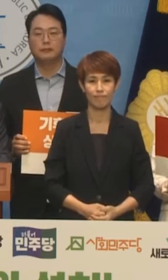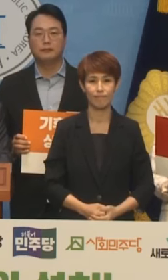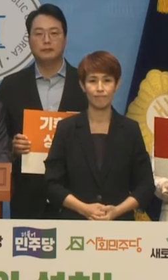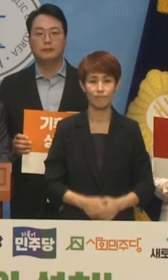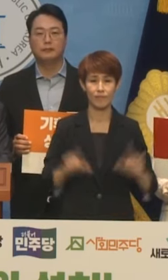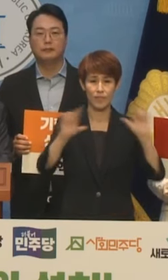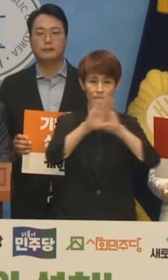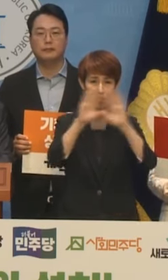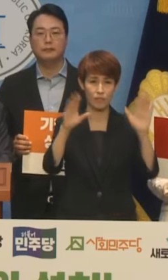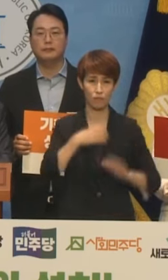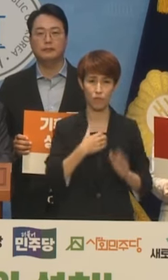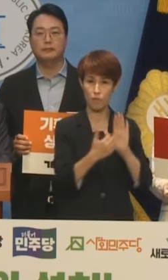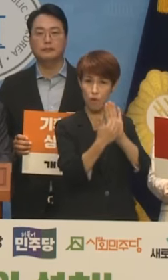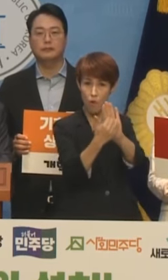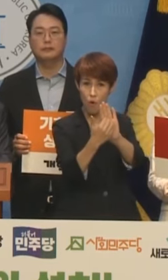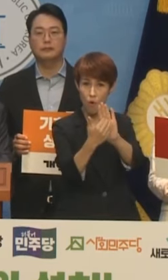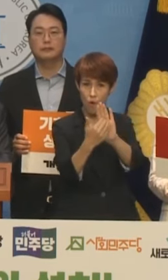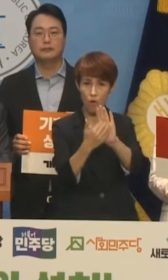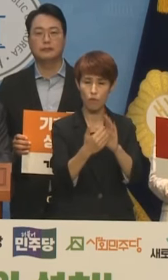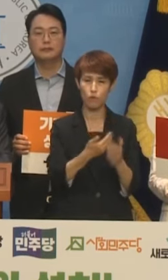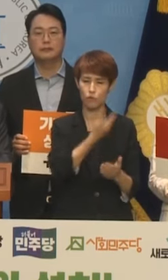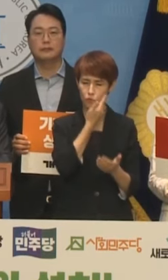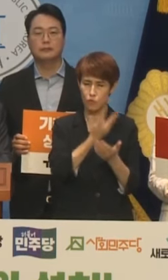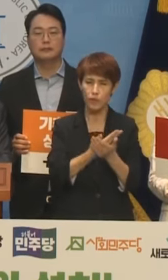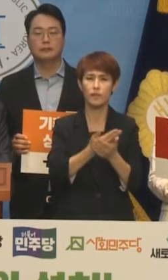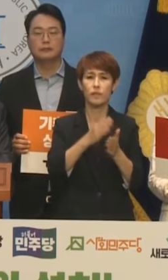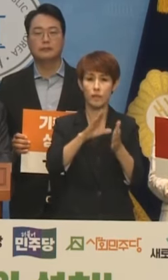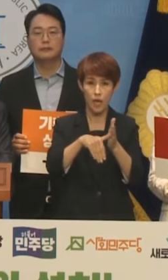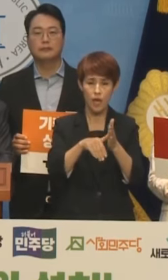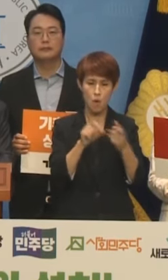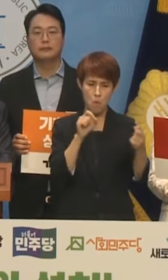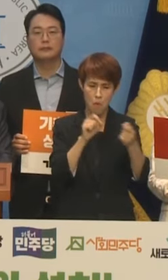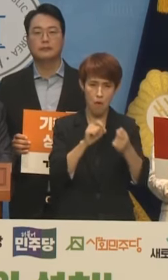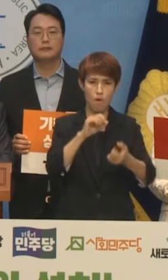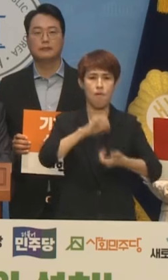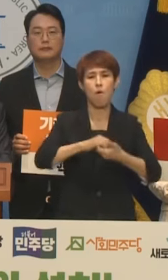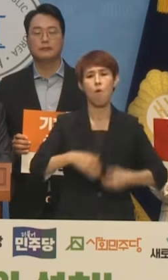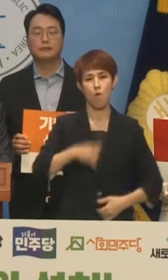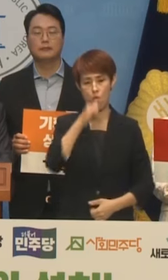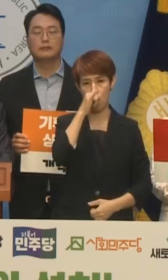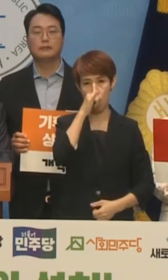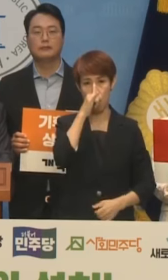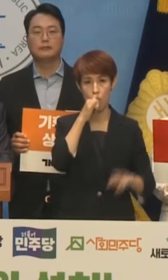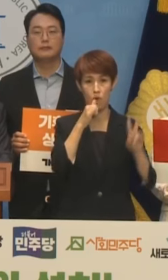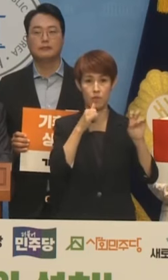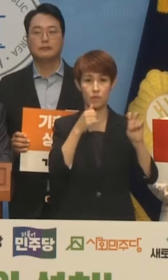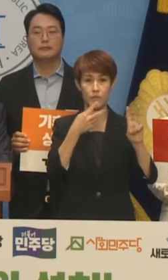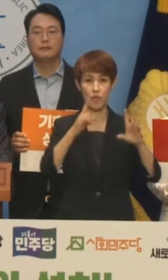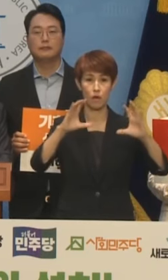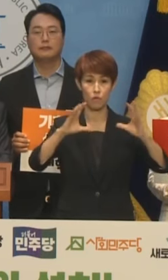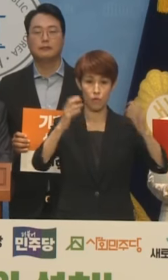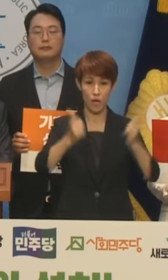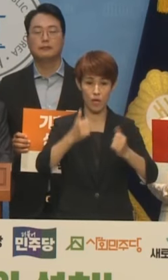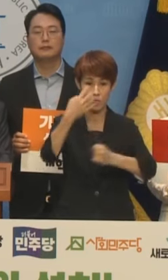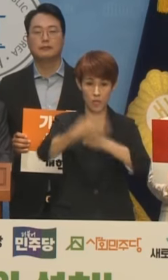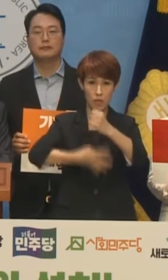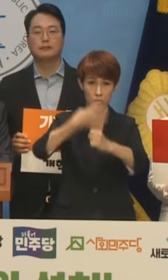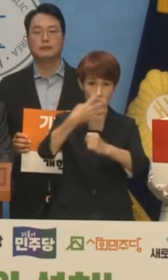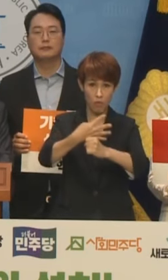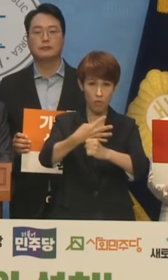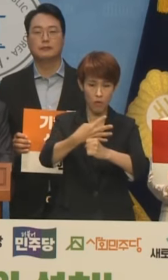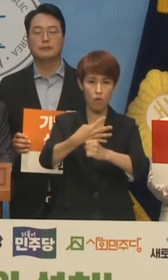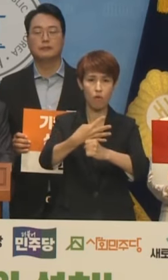기후위기 대응은 골든타임이 얼마 남지 않았습니다. 22대 국회의 임기 4년은 어쩌면